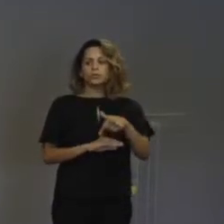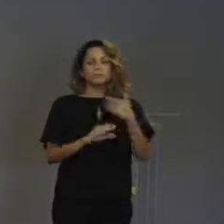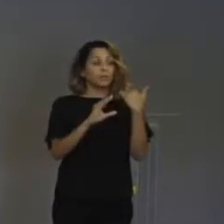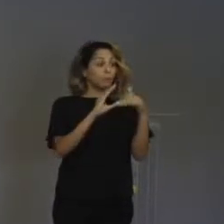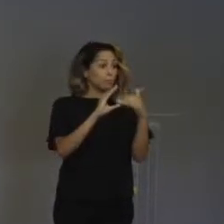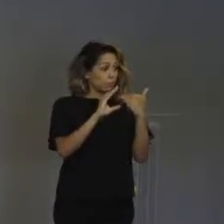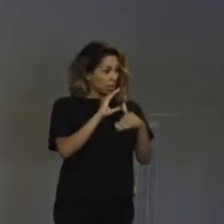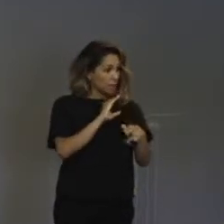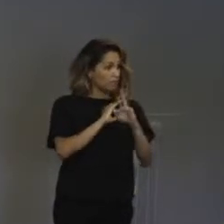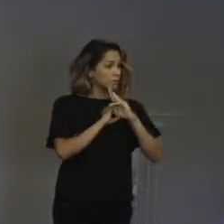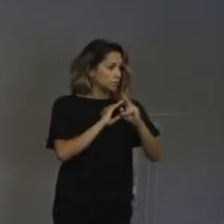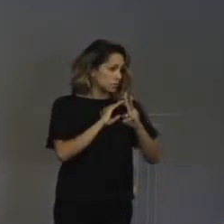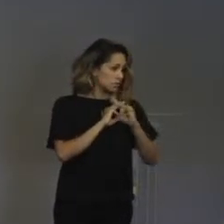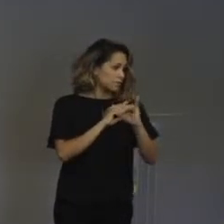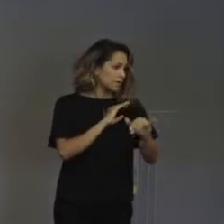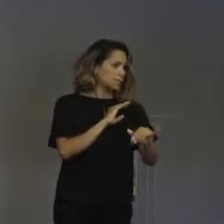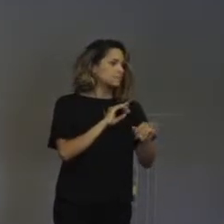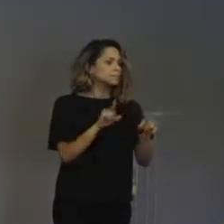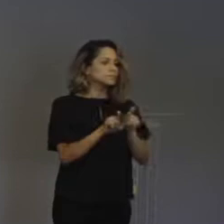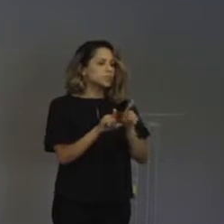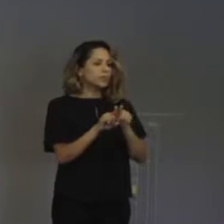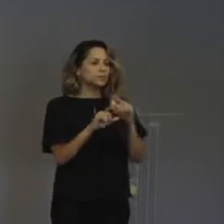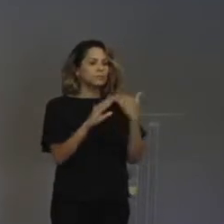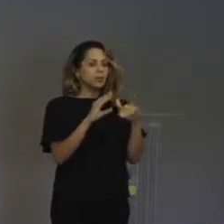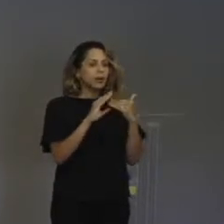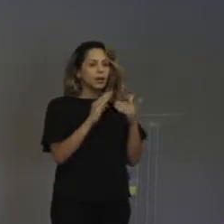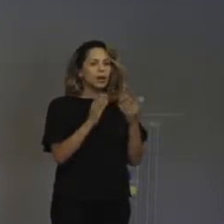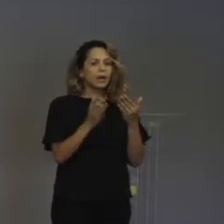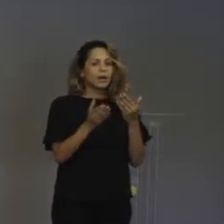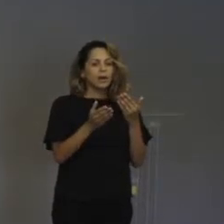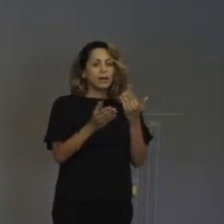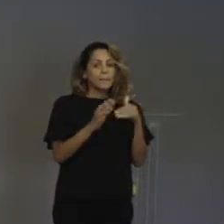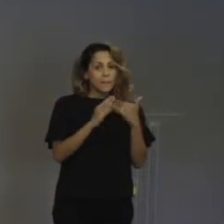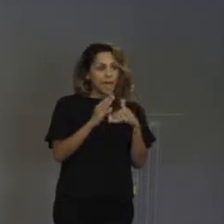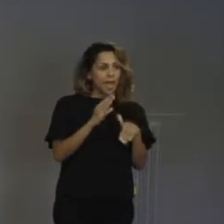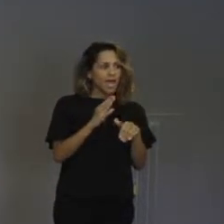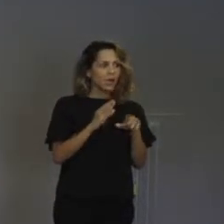e-mail. E esse tratamento com vocês por e-mail também foi uma provocação